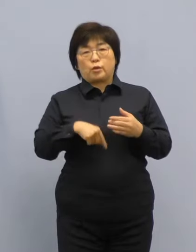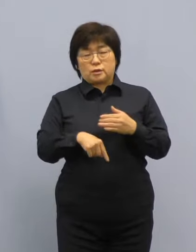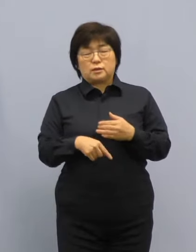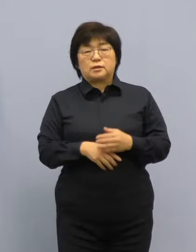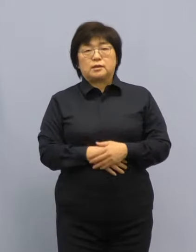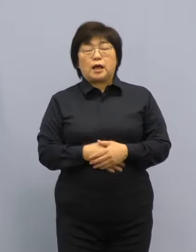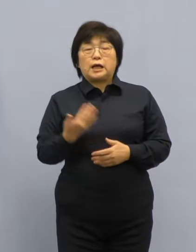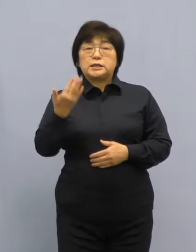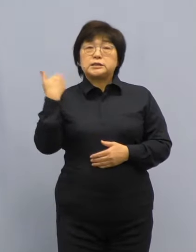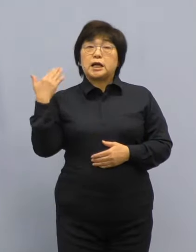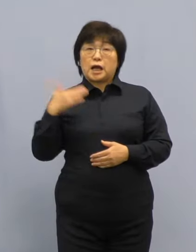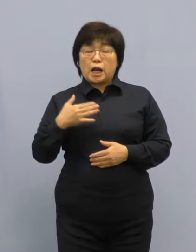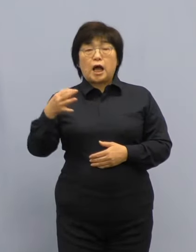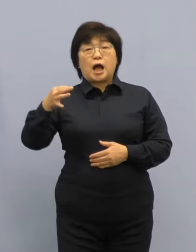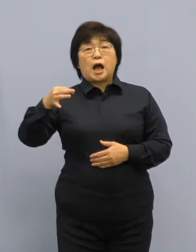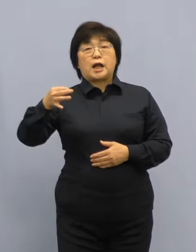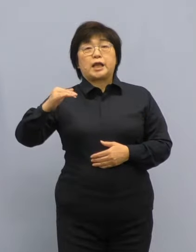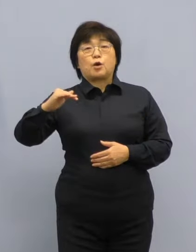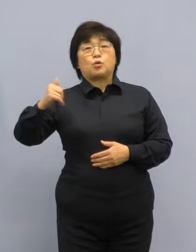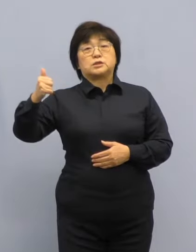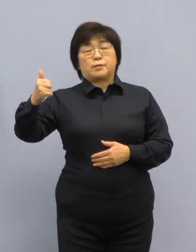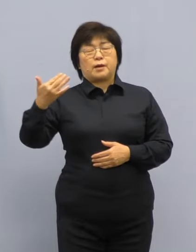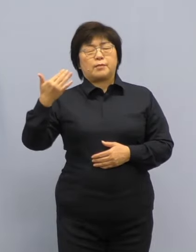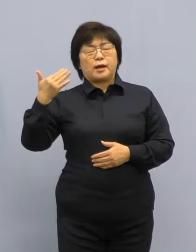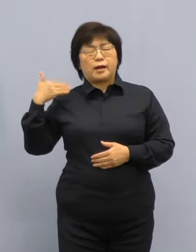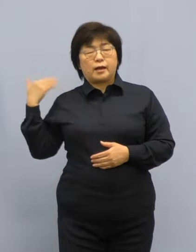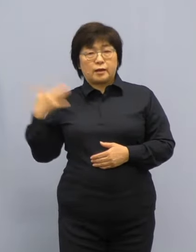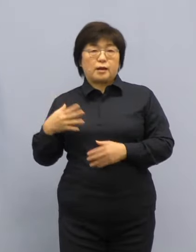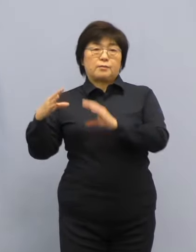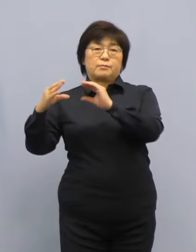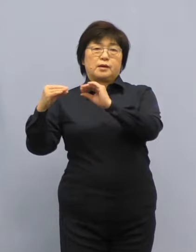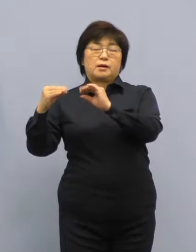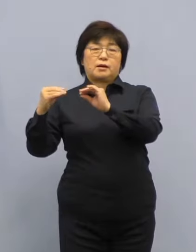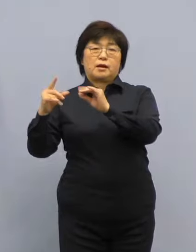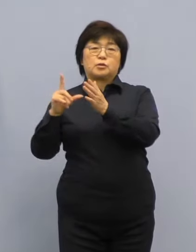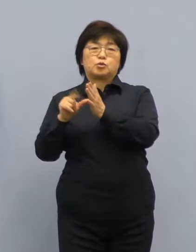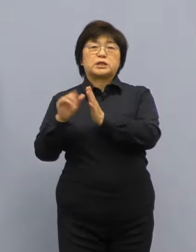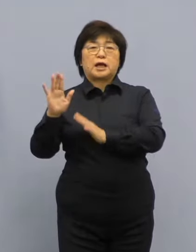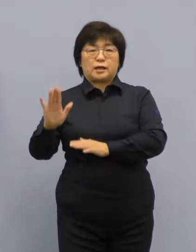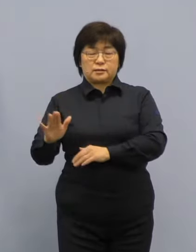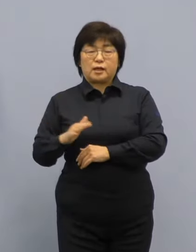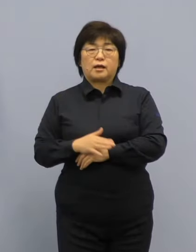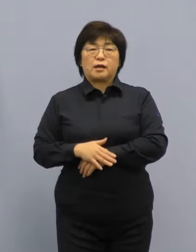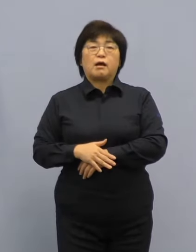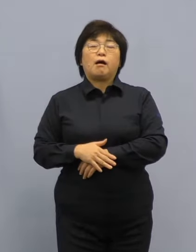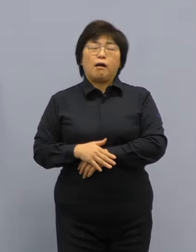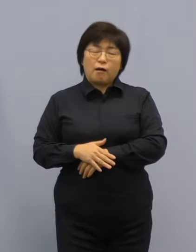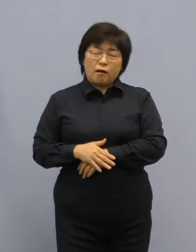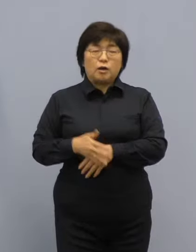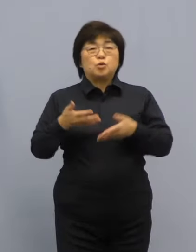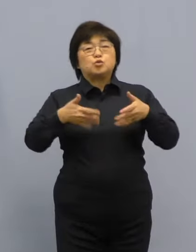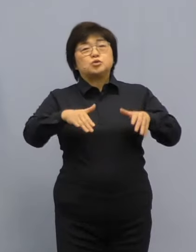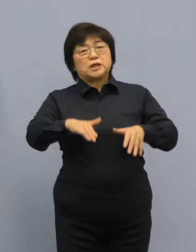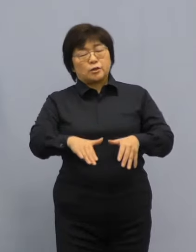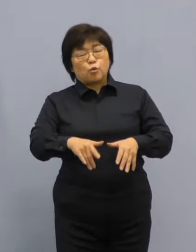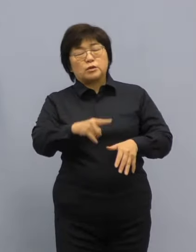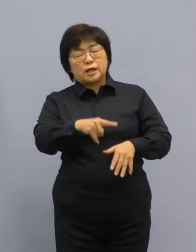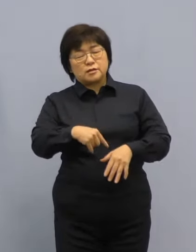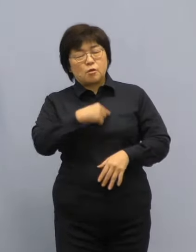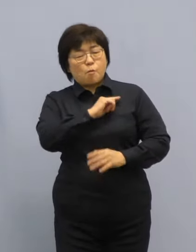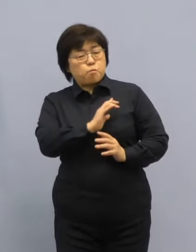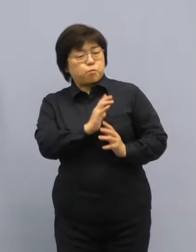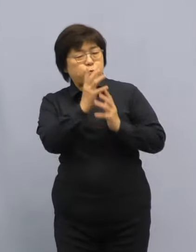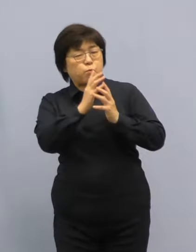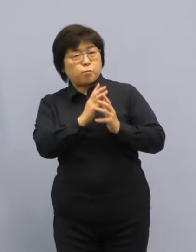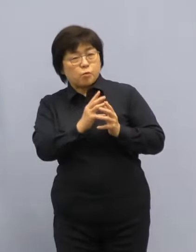以前からですね、金子洋三様とお話しする機会があって、本当にふるさと長崎県に対する熱い思いもその